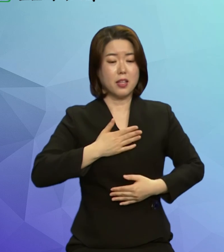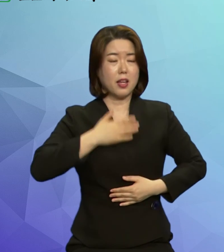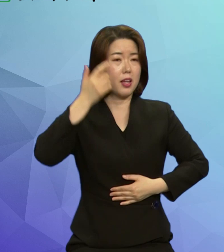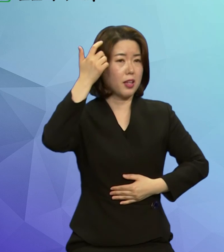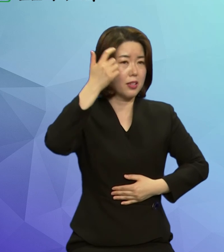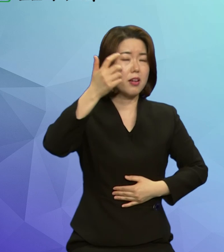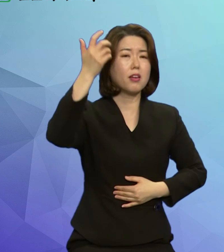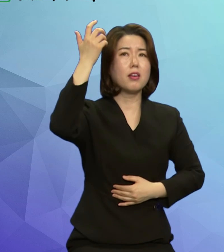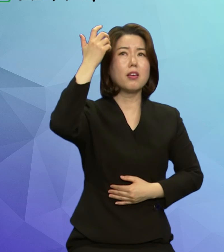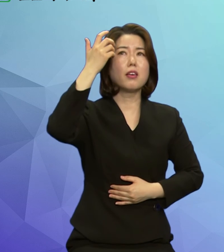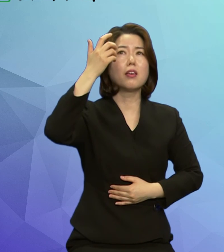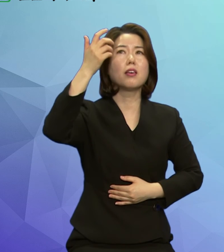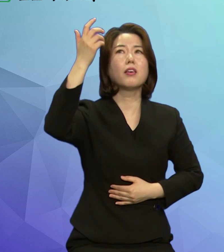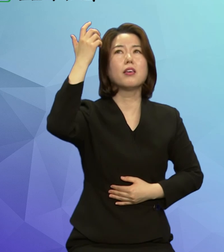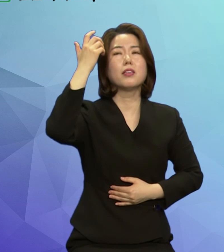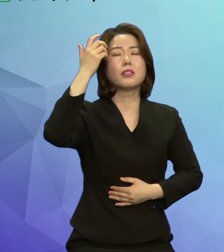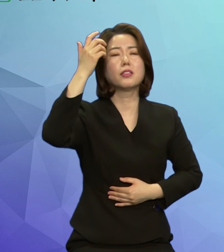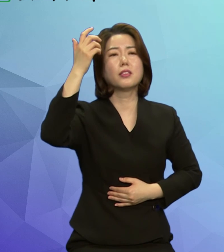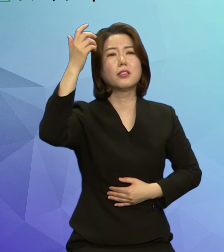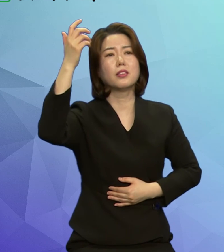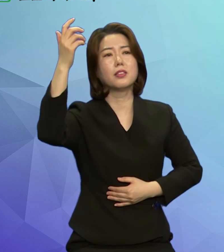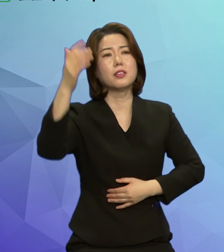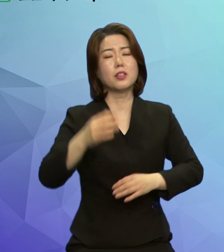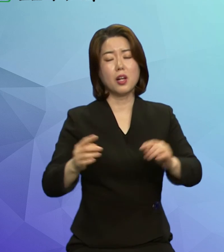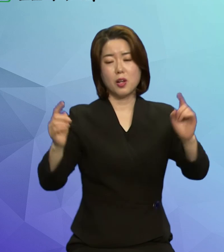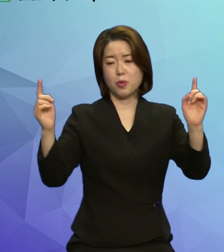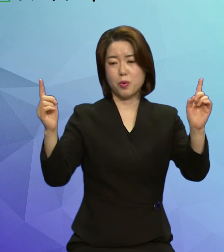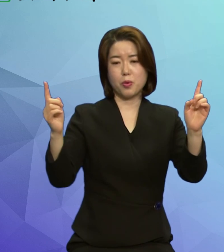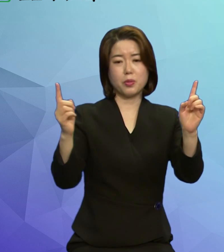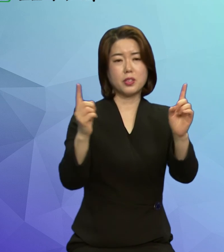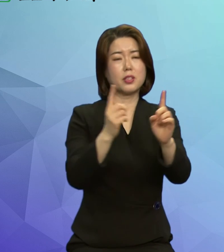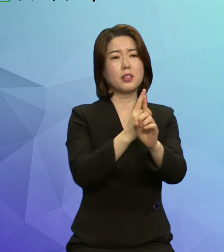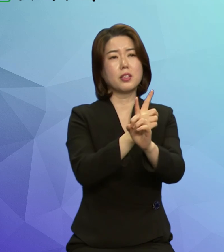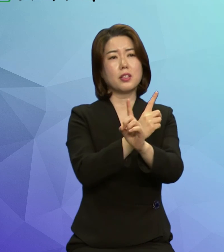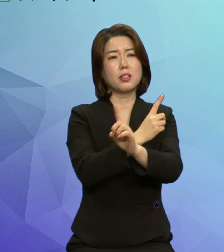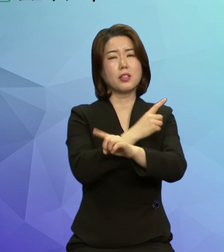하네. 내 영을